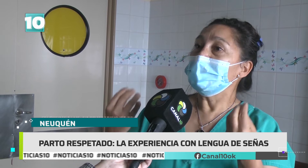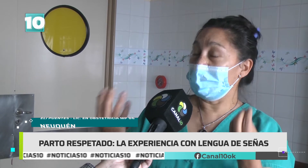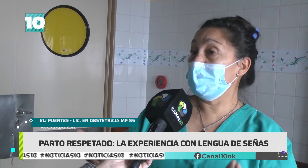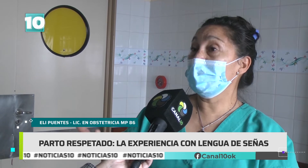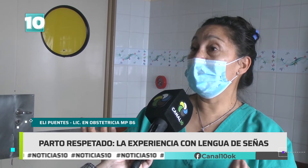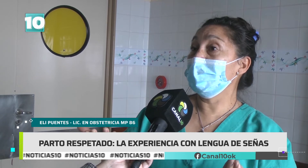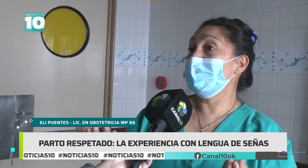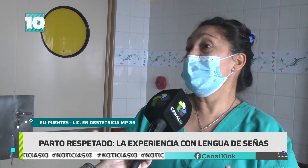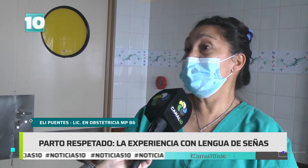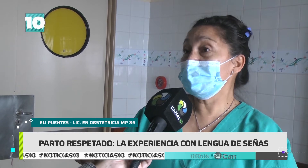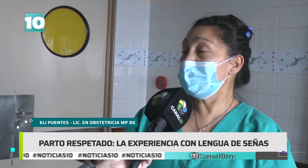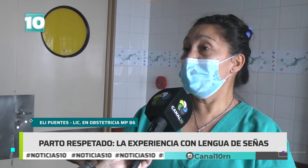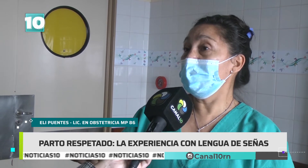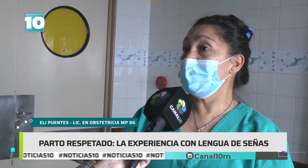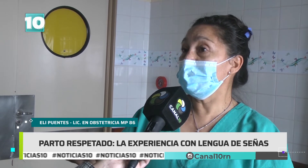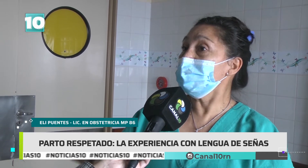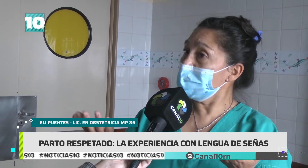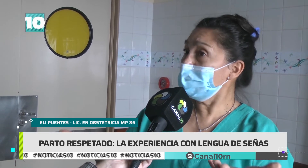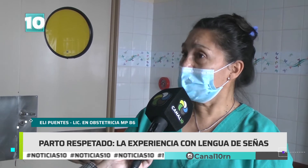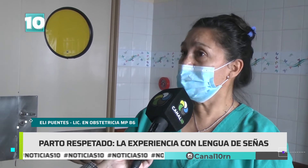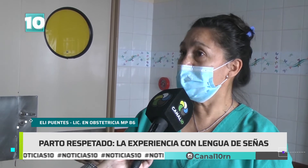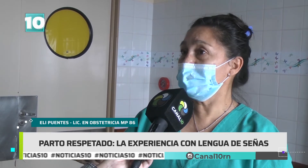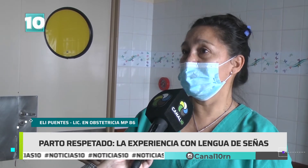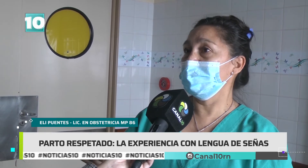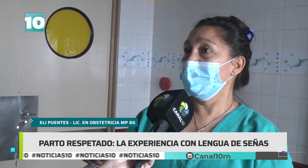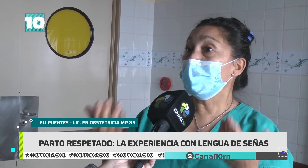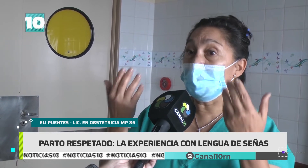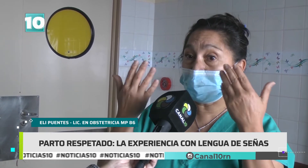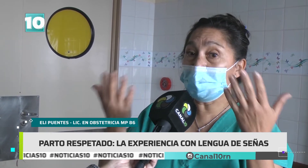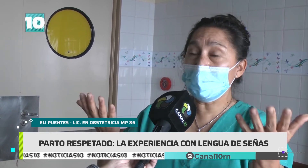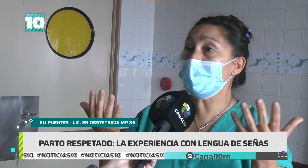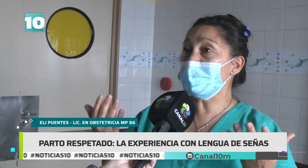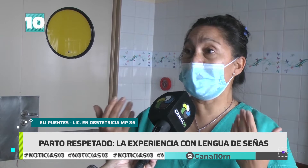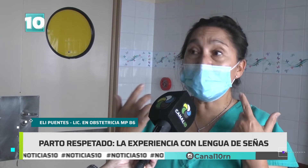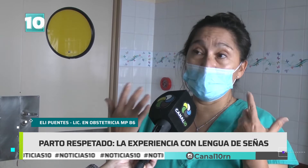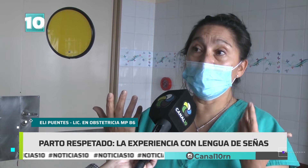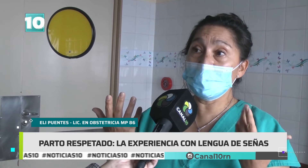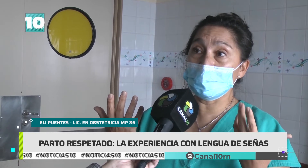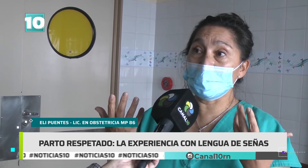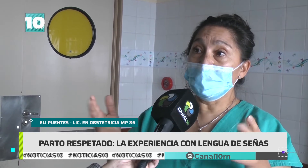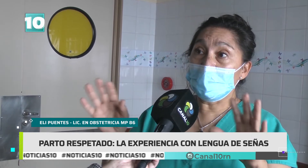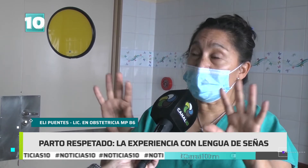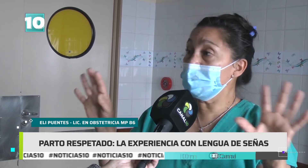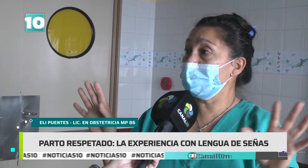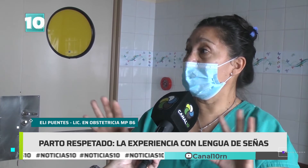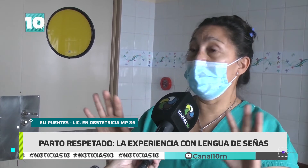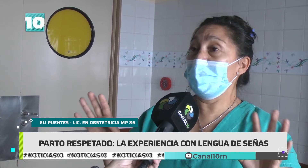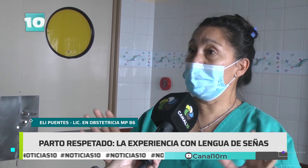tengo que garantizar que cumplo derechos. Y un derecho es ese, como también le puede pasar a alguien no vidente. Entonces el braille